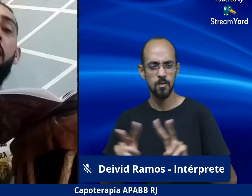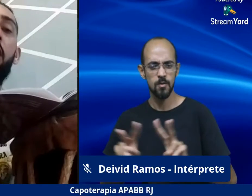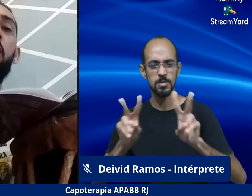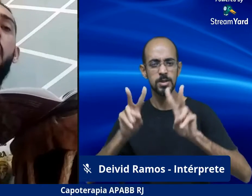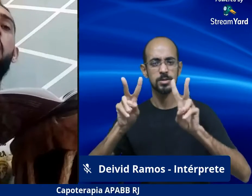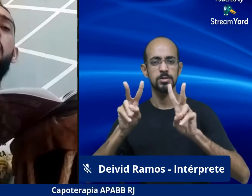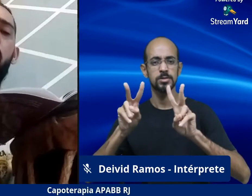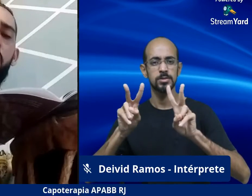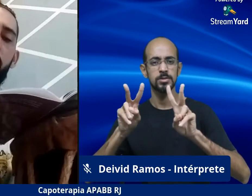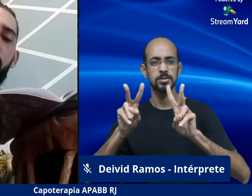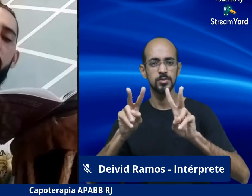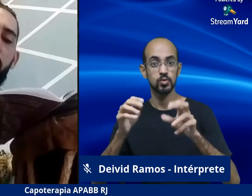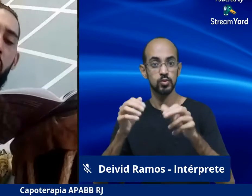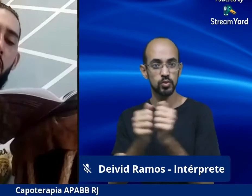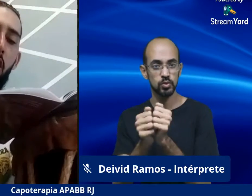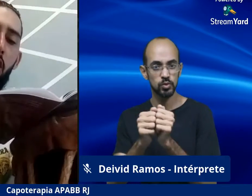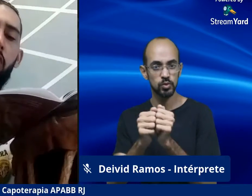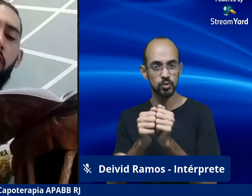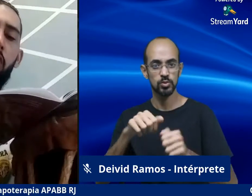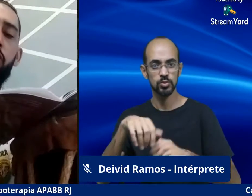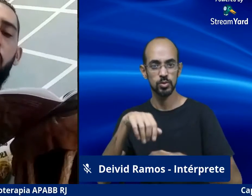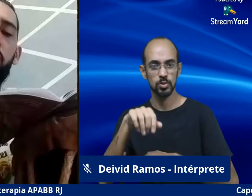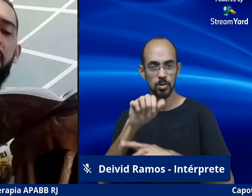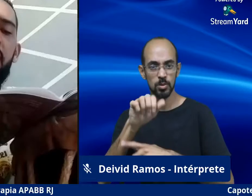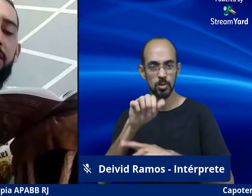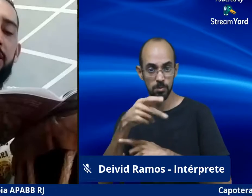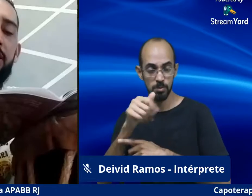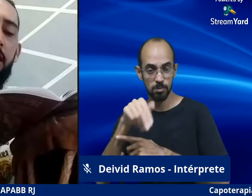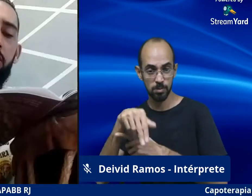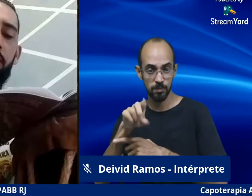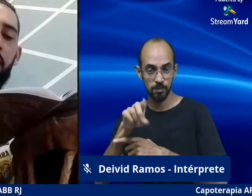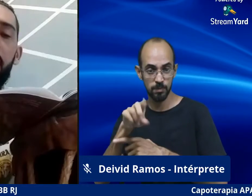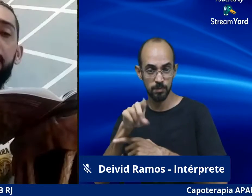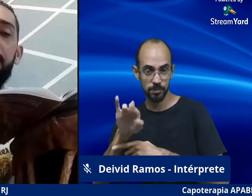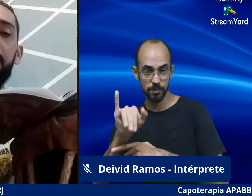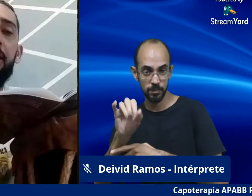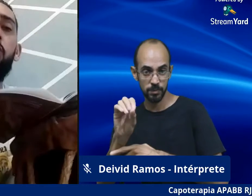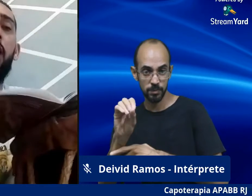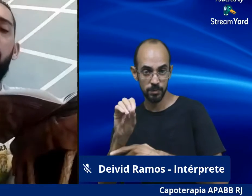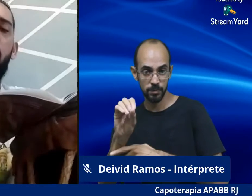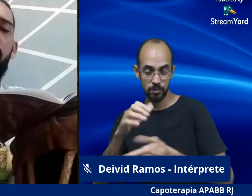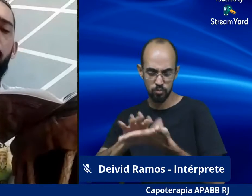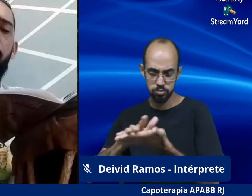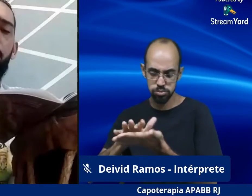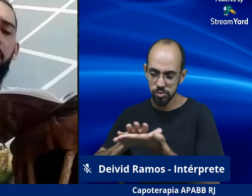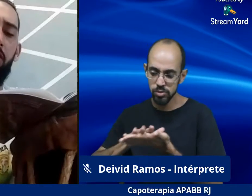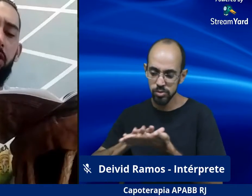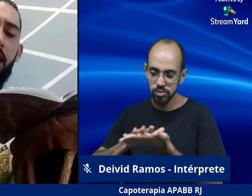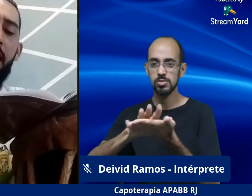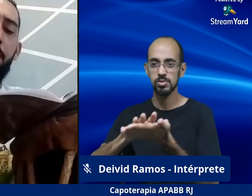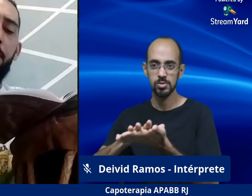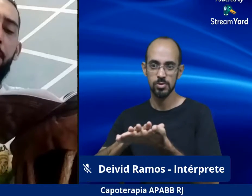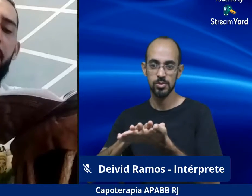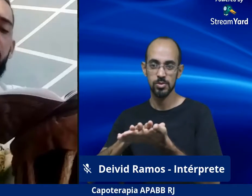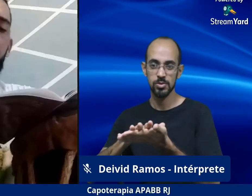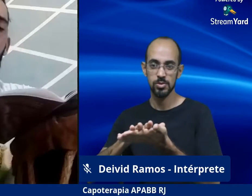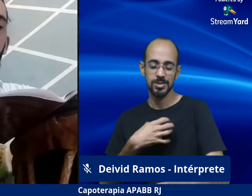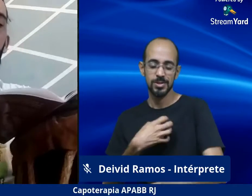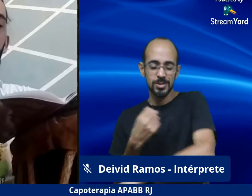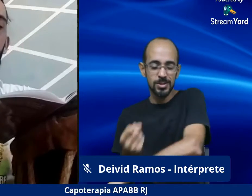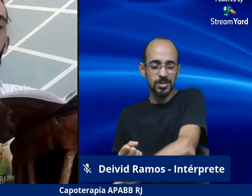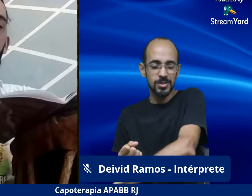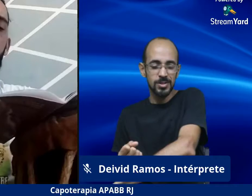pode ter um agogô, com um som dedenzeiro. Sinto até um arrepio, que aperta